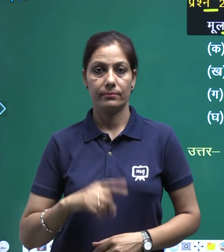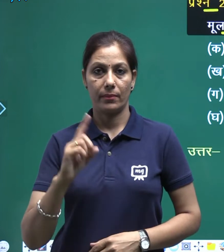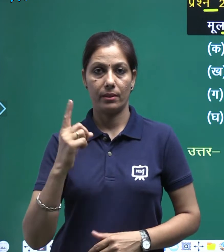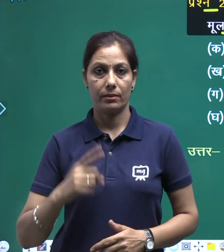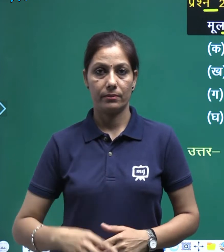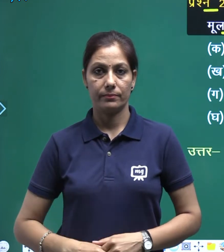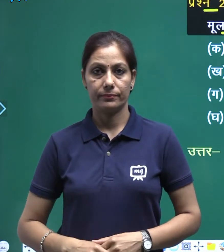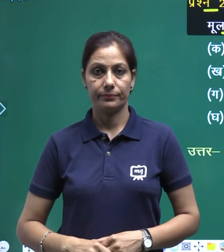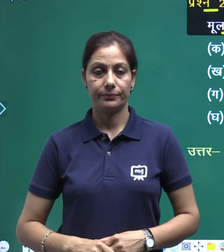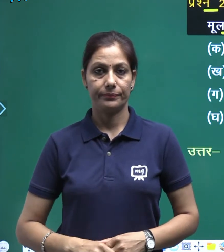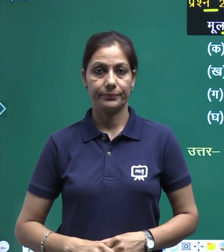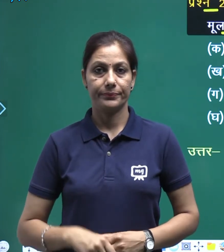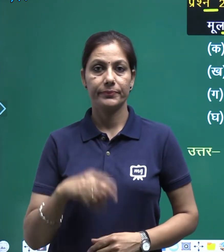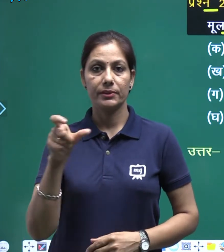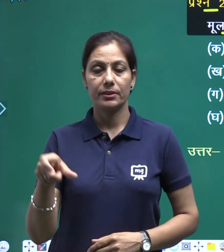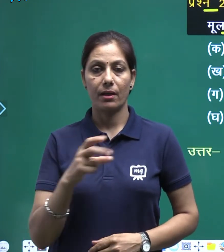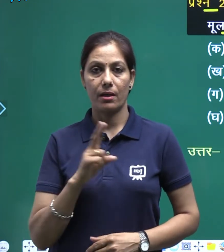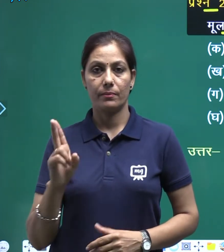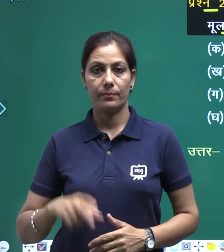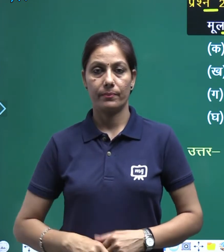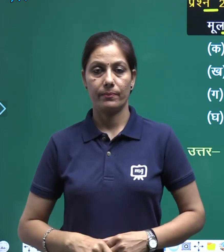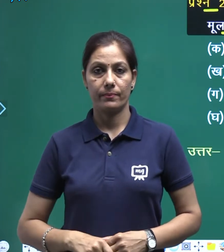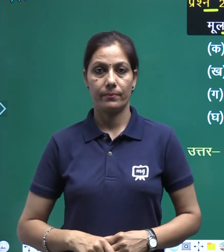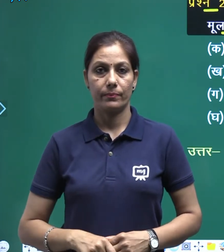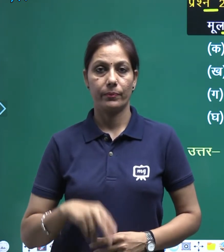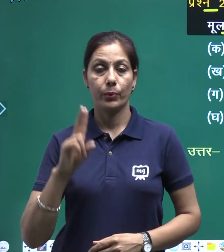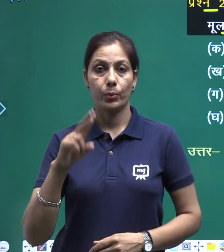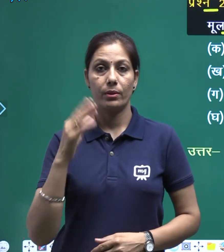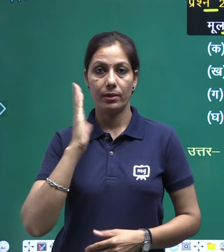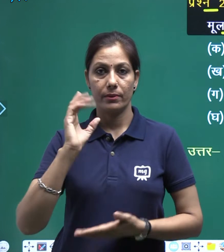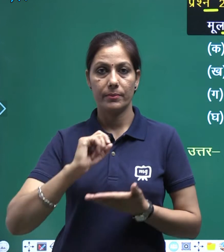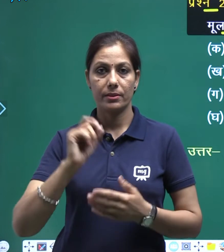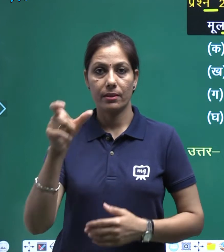पहला गोसाई दत्त, दूसरा निराला,